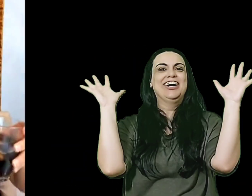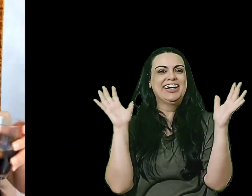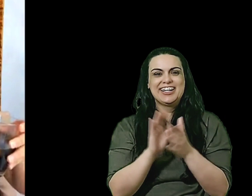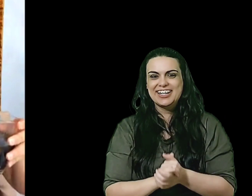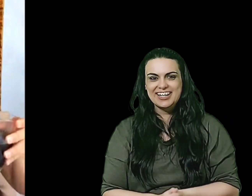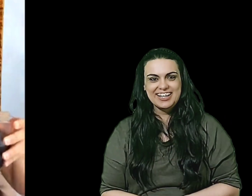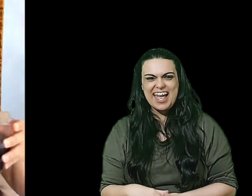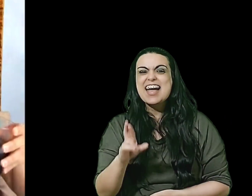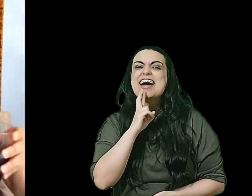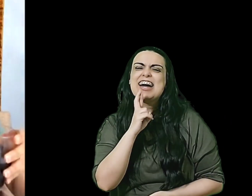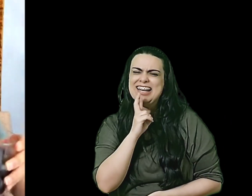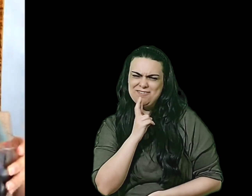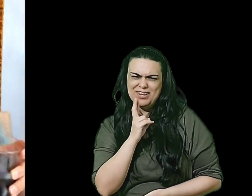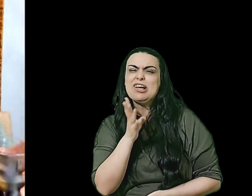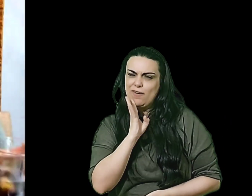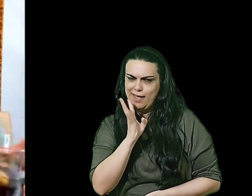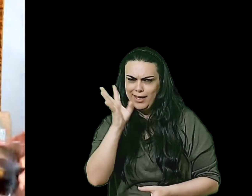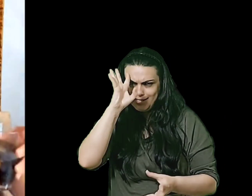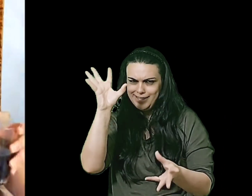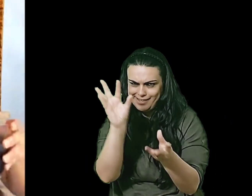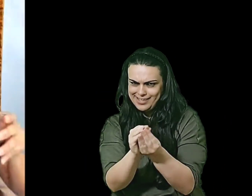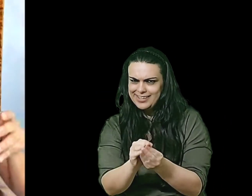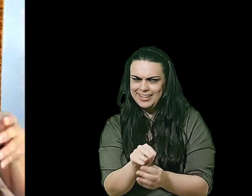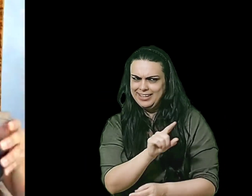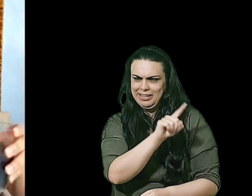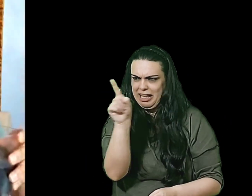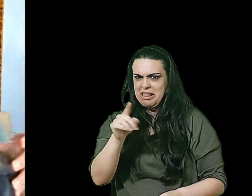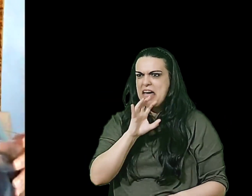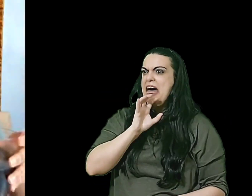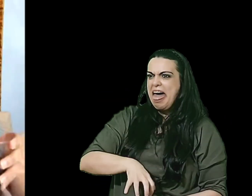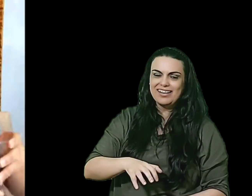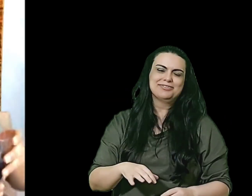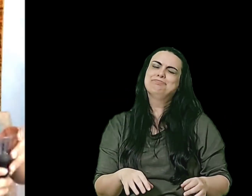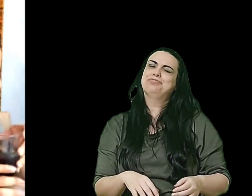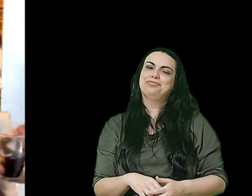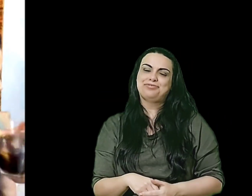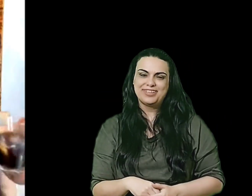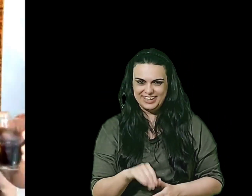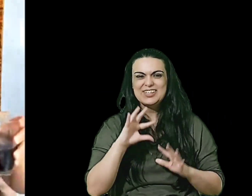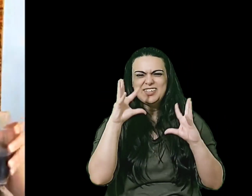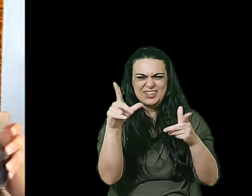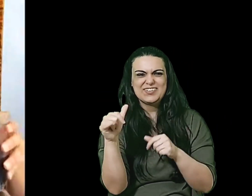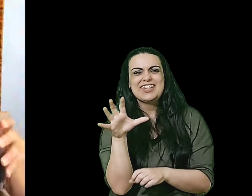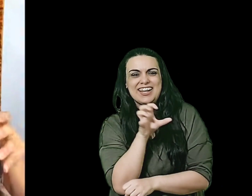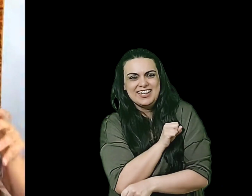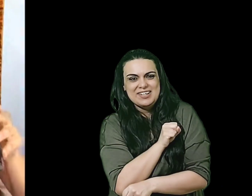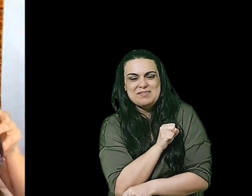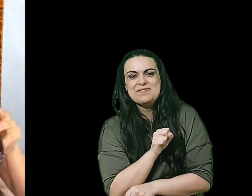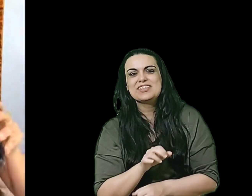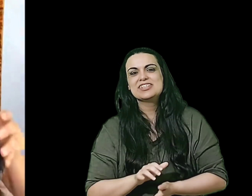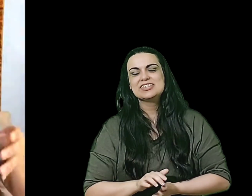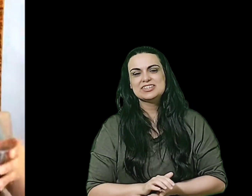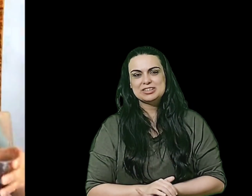Ô, glória! Isso aqui é aquele refrigerante que ninguém toma, aquele, sabe? Que ninguém toma. Eu não tomo mesmo. E ninguém...